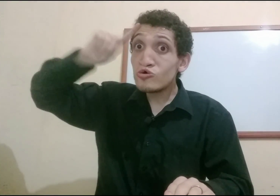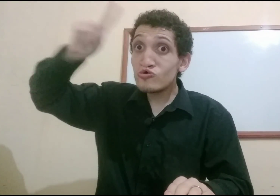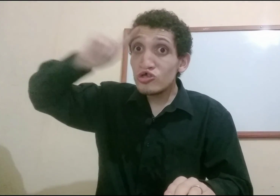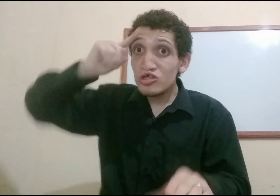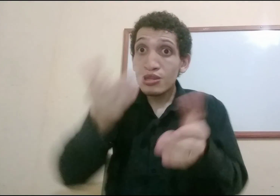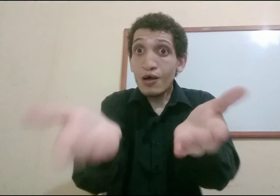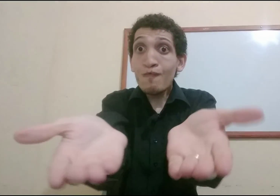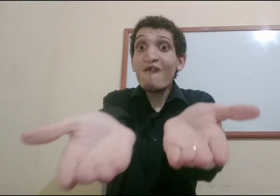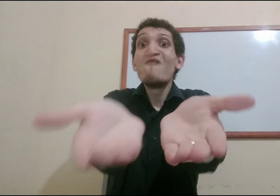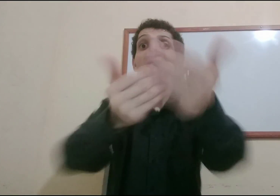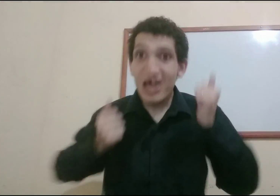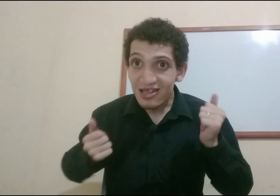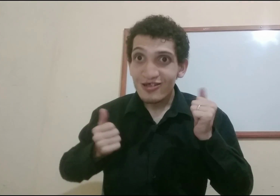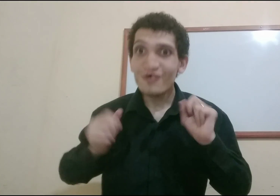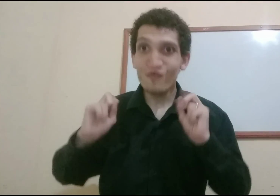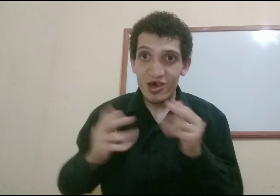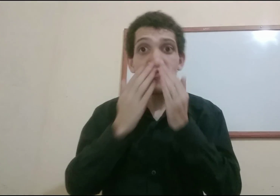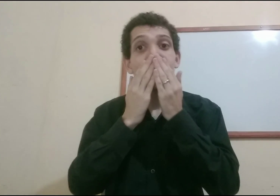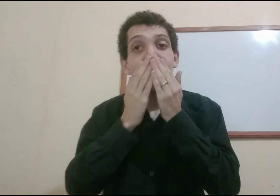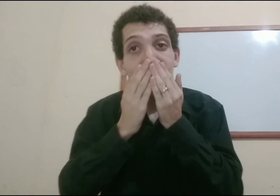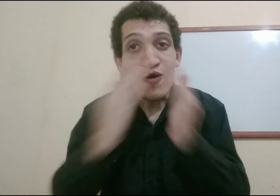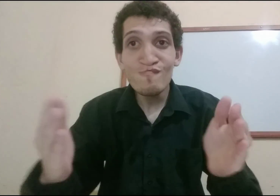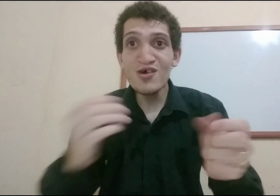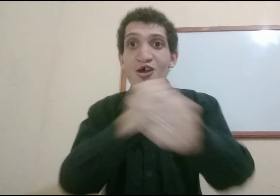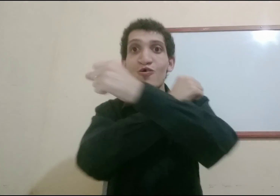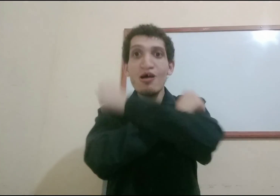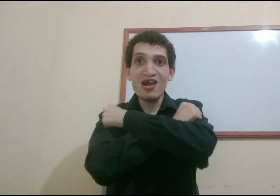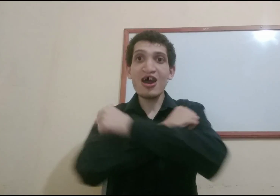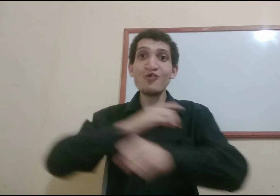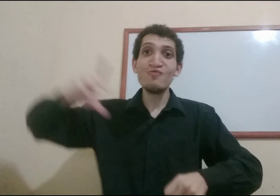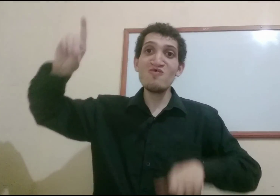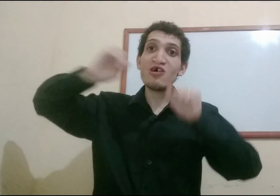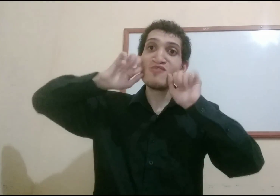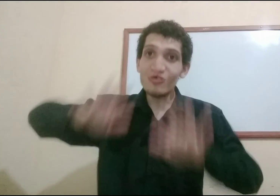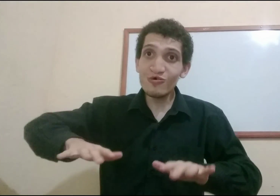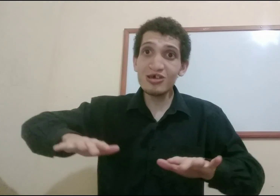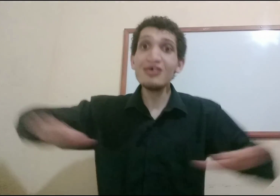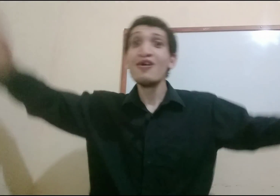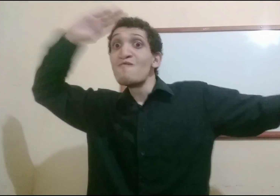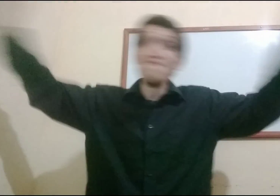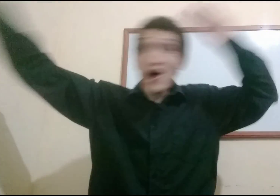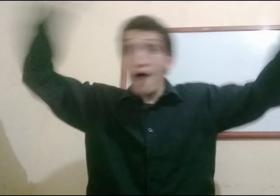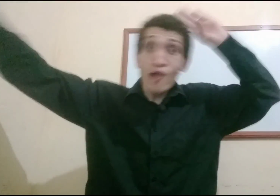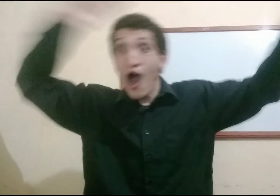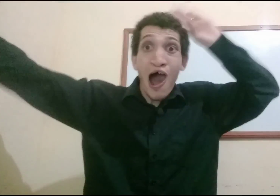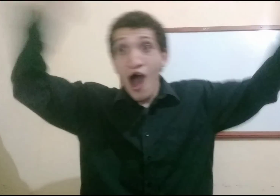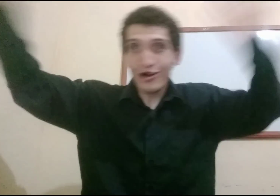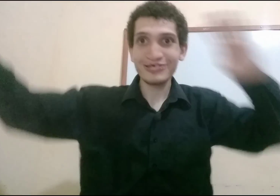os dias. Então, vem, ok? Beijo, abraço, Deus abençoe e vamos!